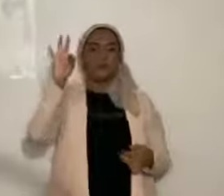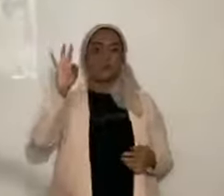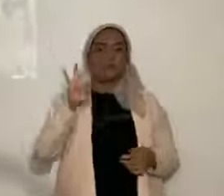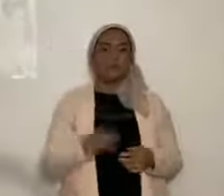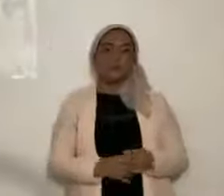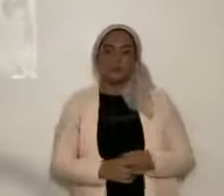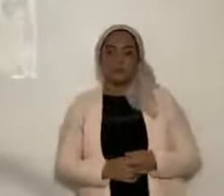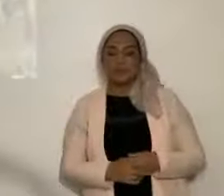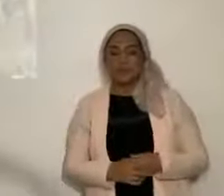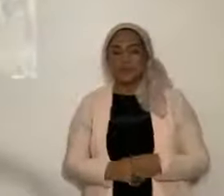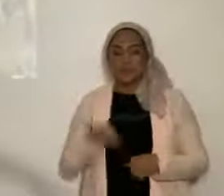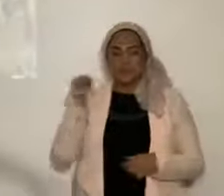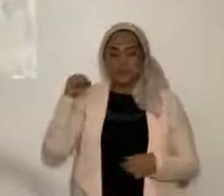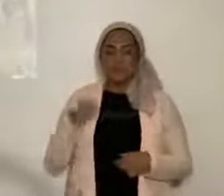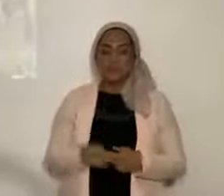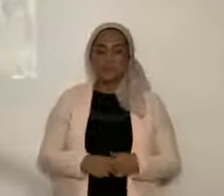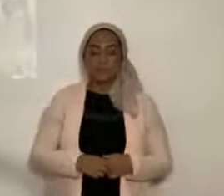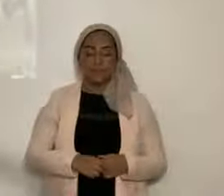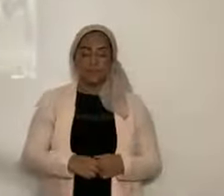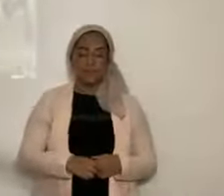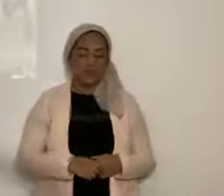3:29, ¿sí?